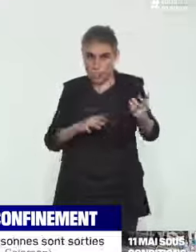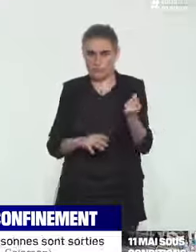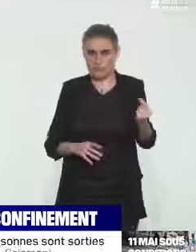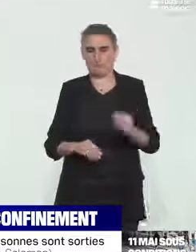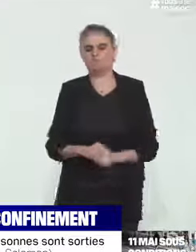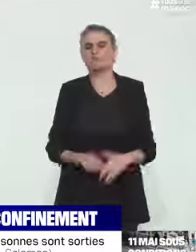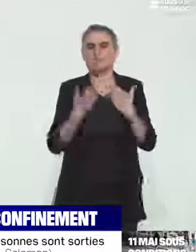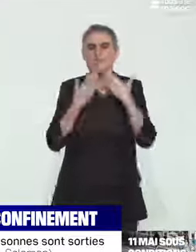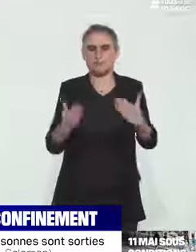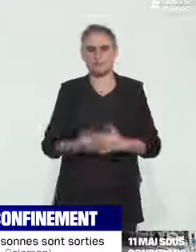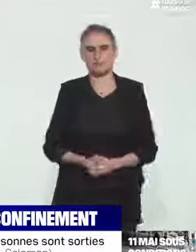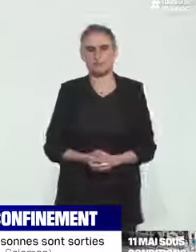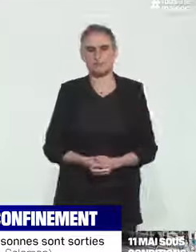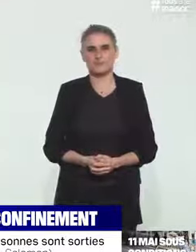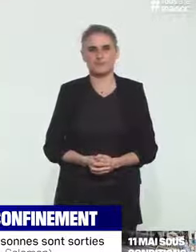remercie.